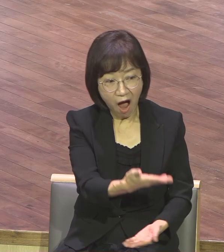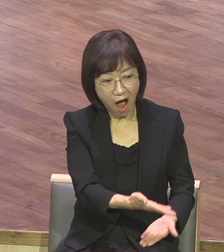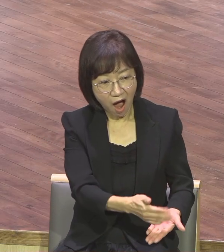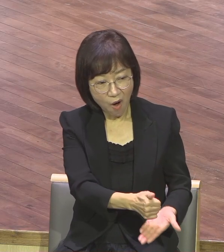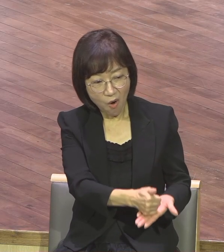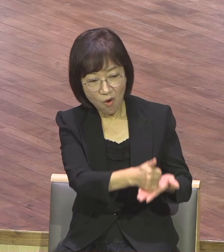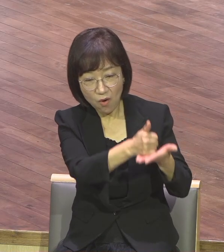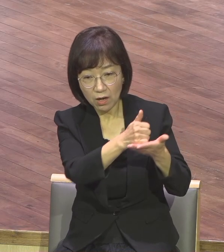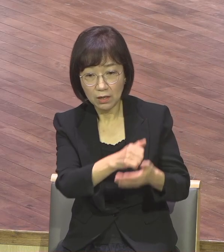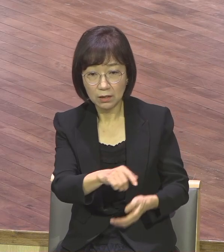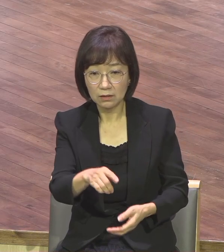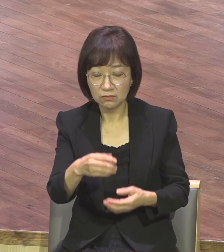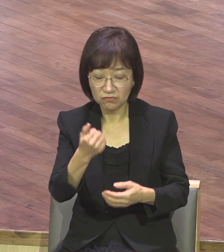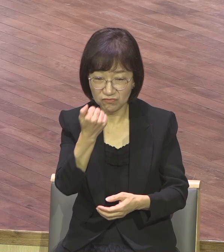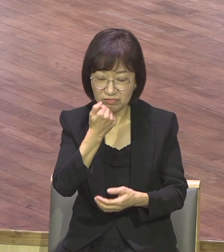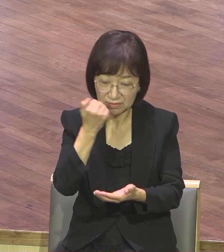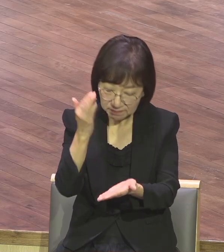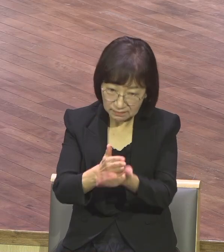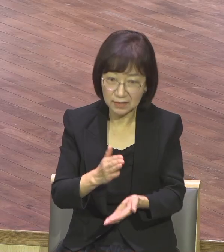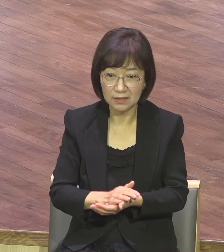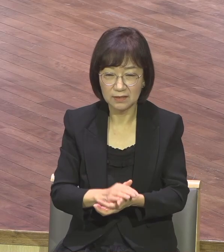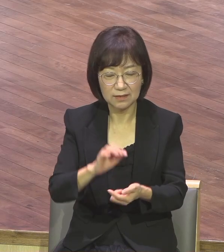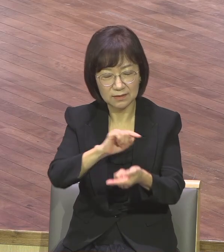자매고 한 지체로 가족이죠. 아멘.